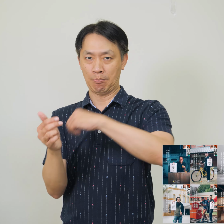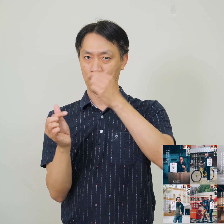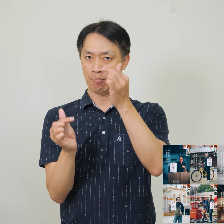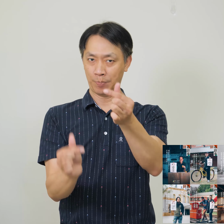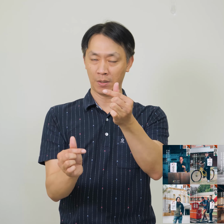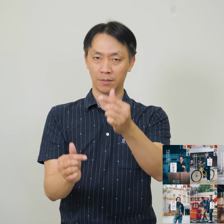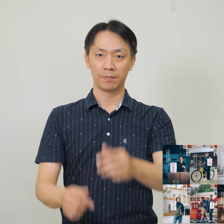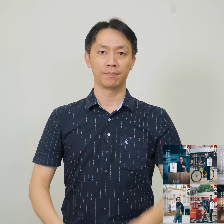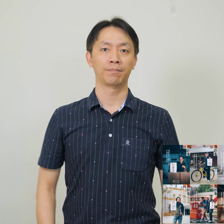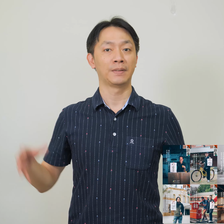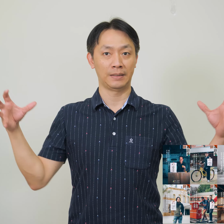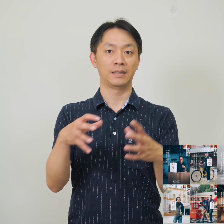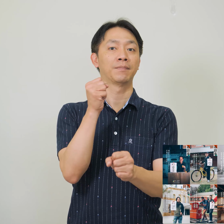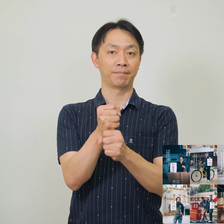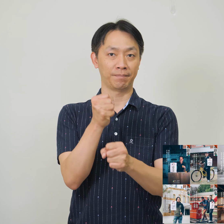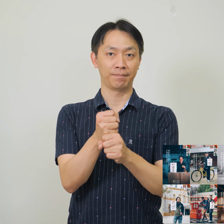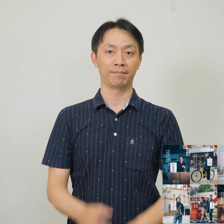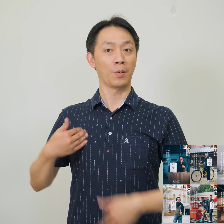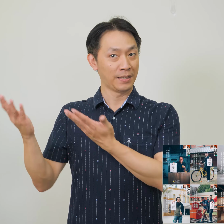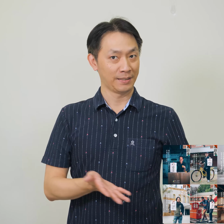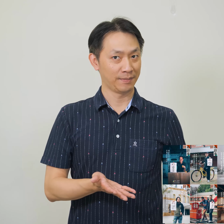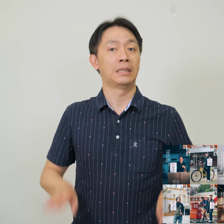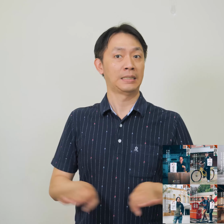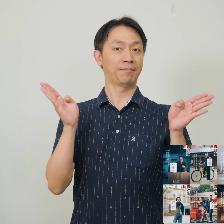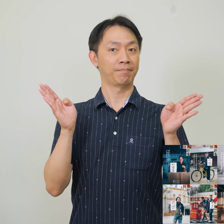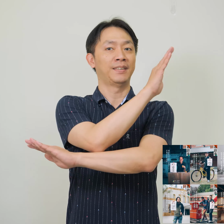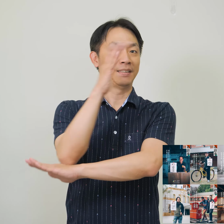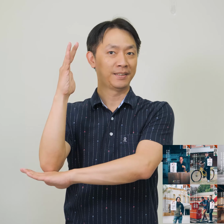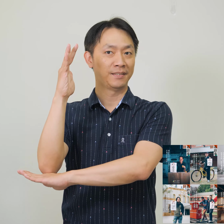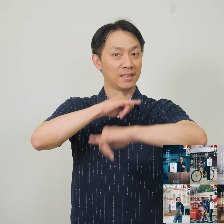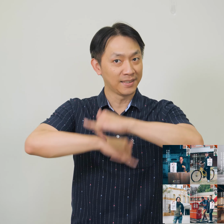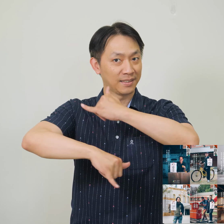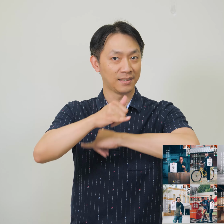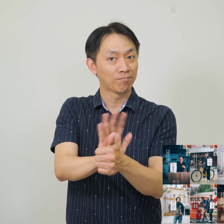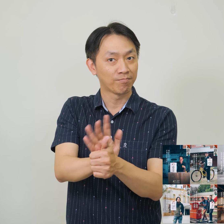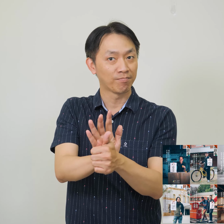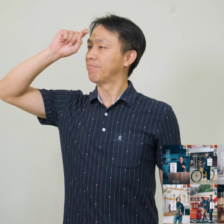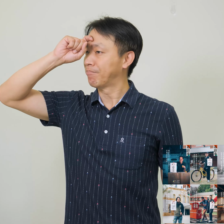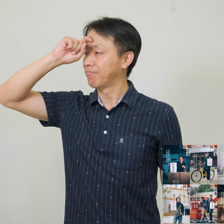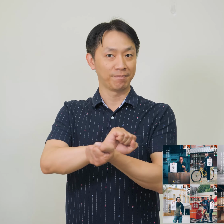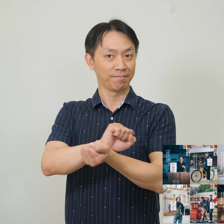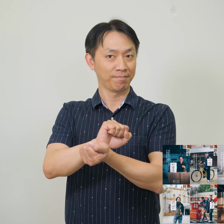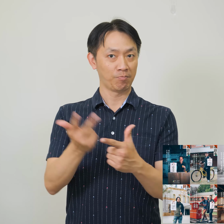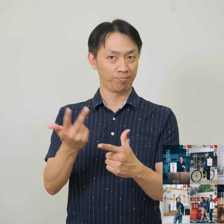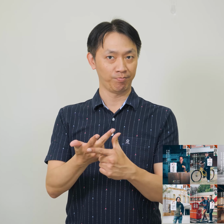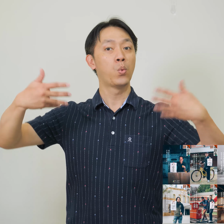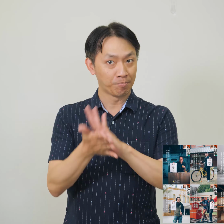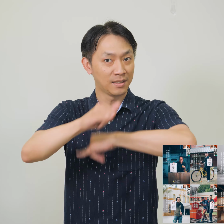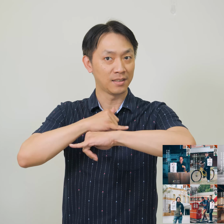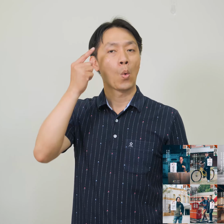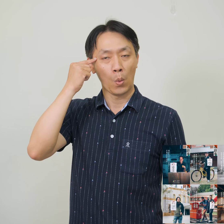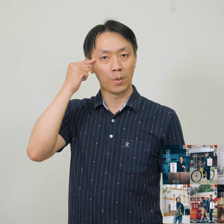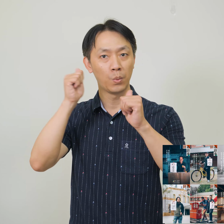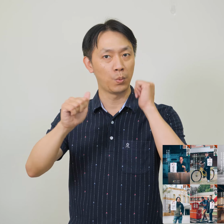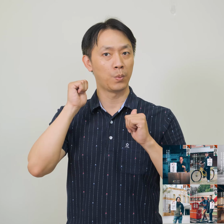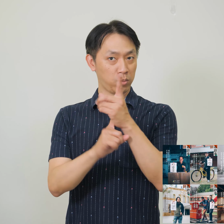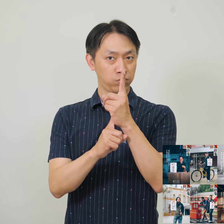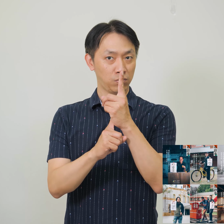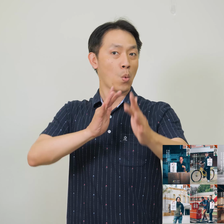容，一起打造。欢迎回家启程的家，山林的家，生活的家，款待的家，期待我家，木造的家，职人的家，纳凉的家，改变的家，生活的家，有味的家，有神的家，热闹